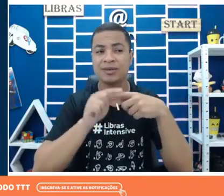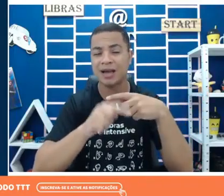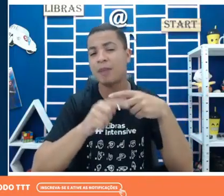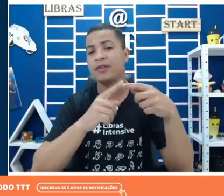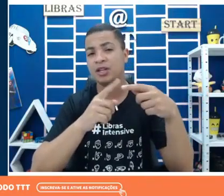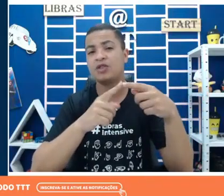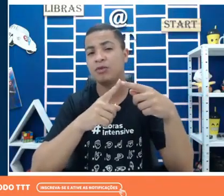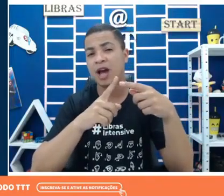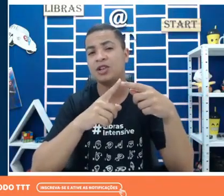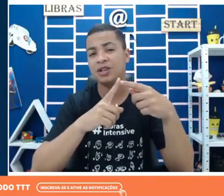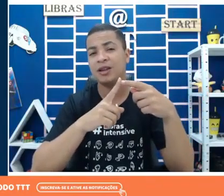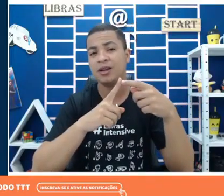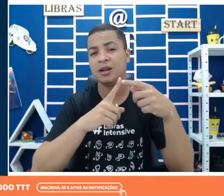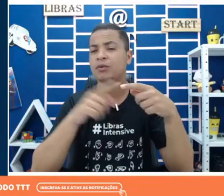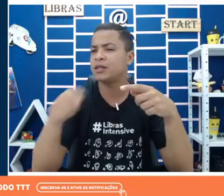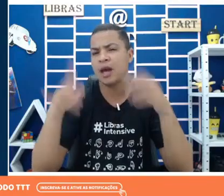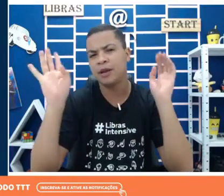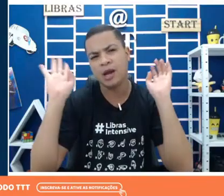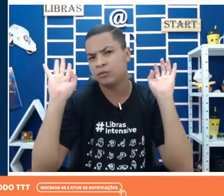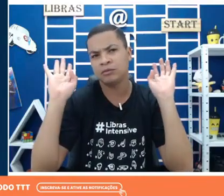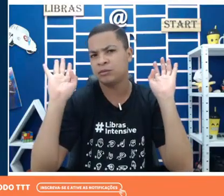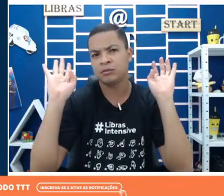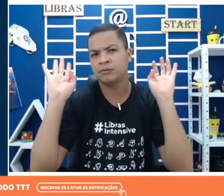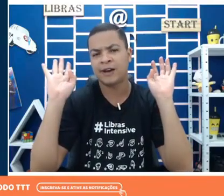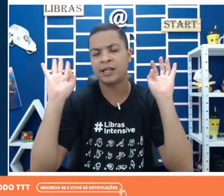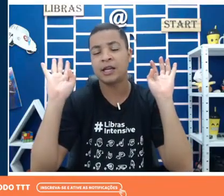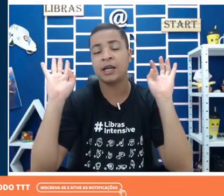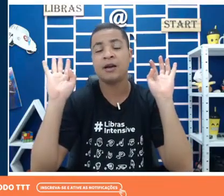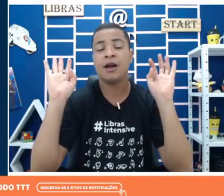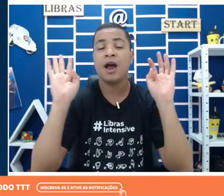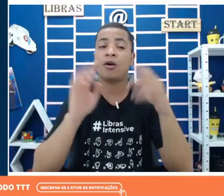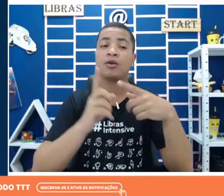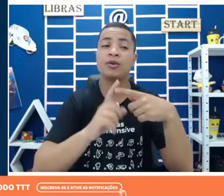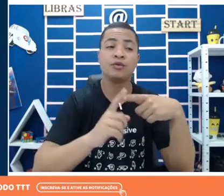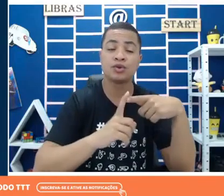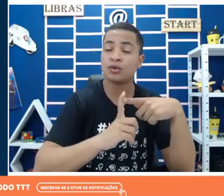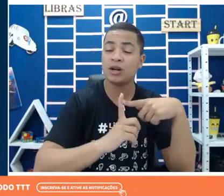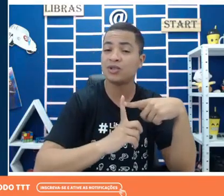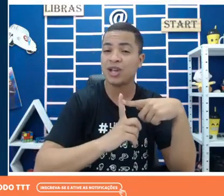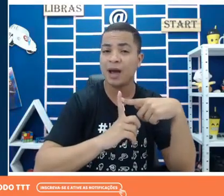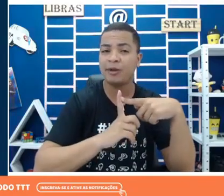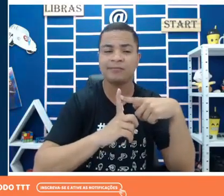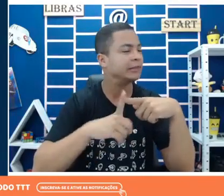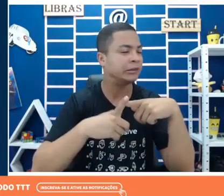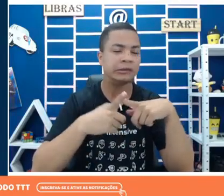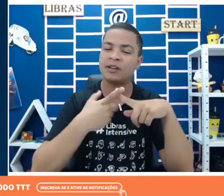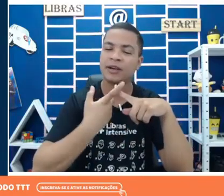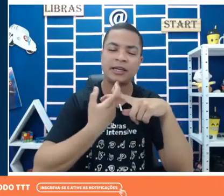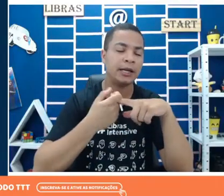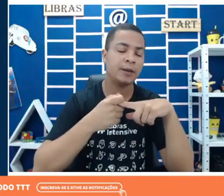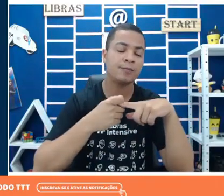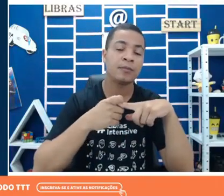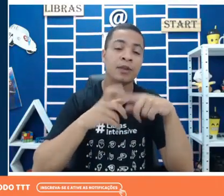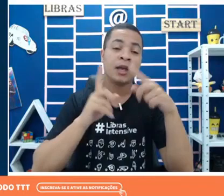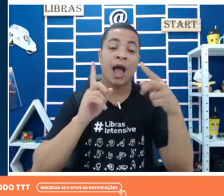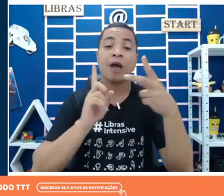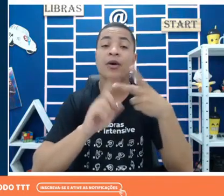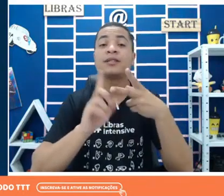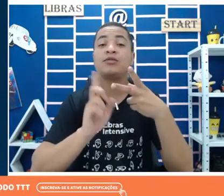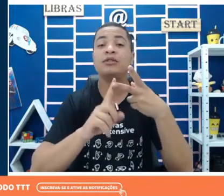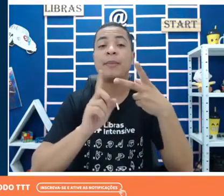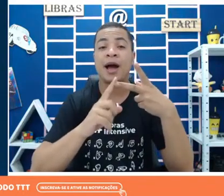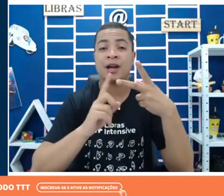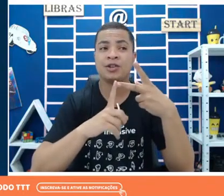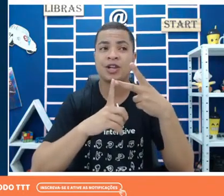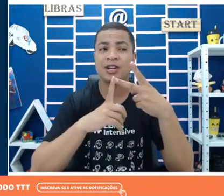o que não sabe vai ter dificuldade de entender. O que sabe, não. Vai entender. Agora, o surdo que não sabe, não vai entender.